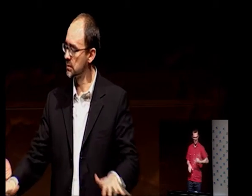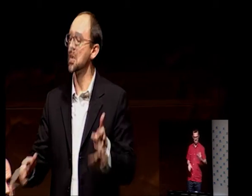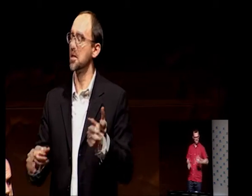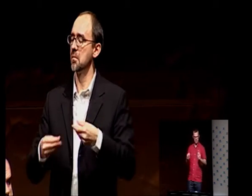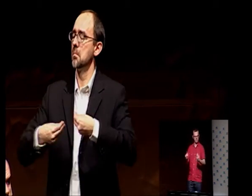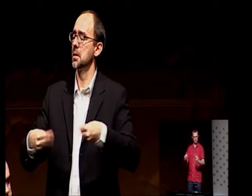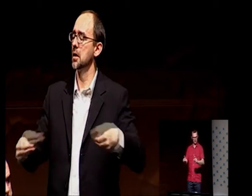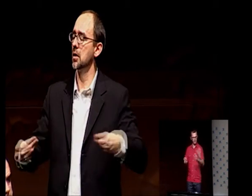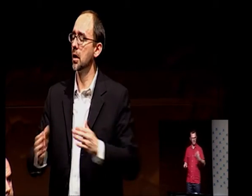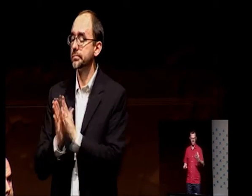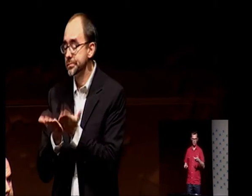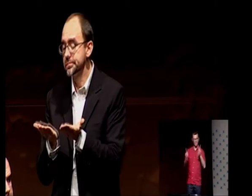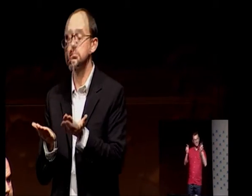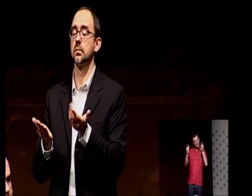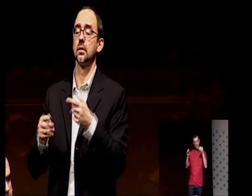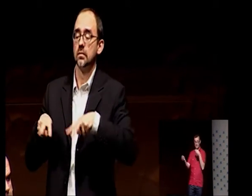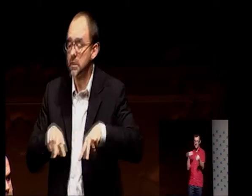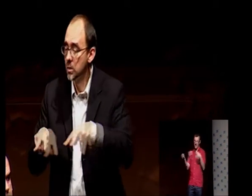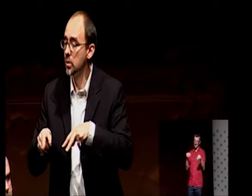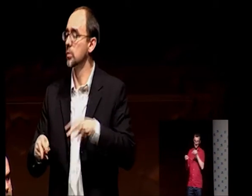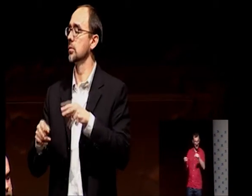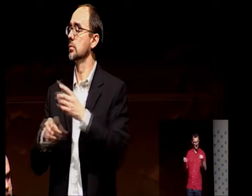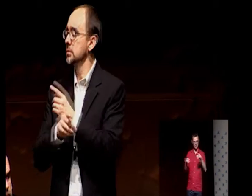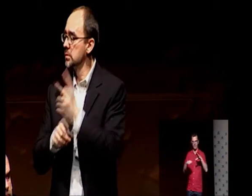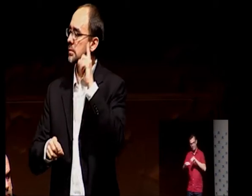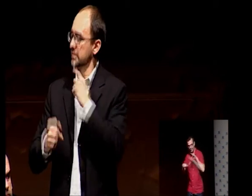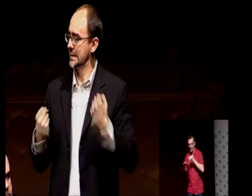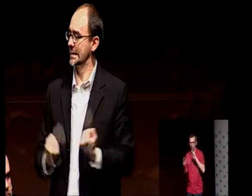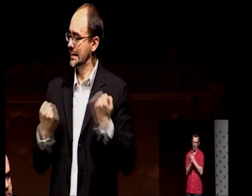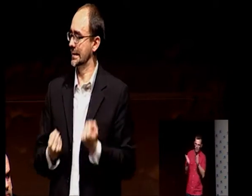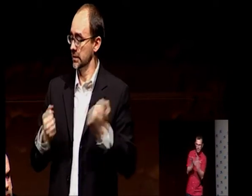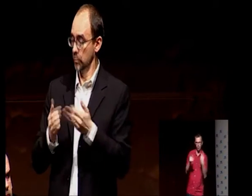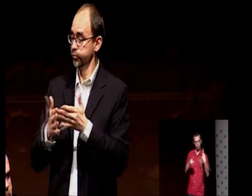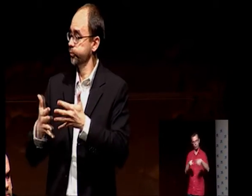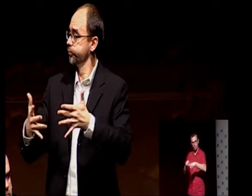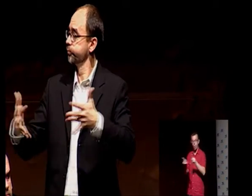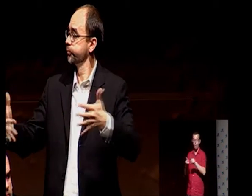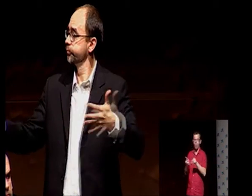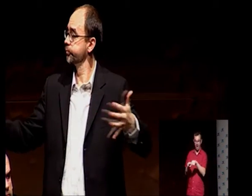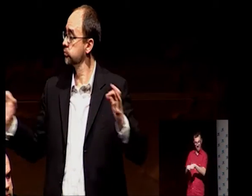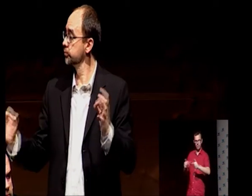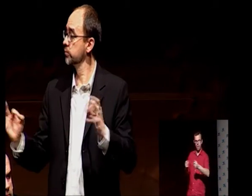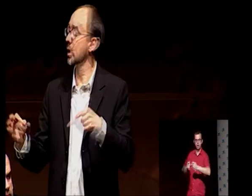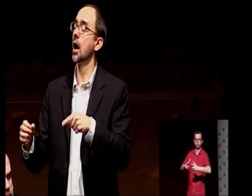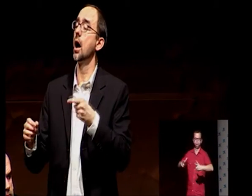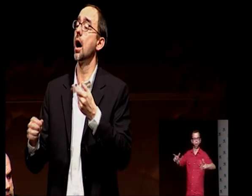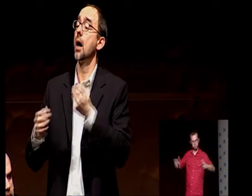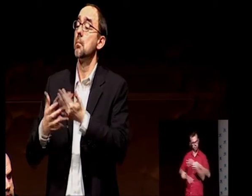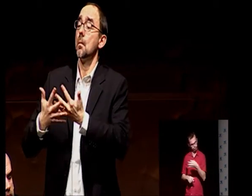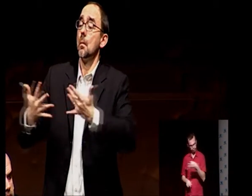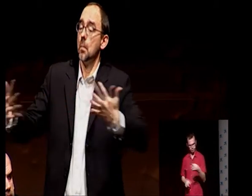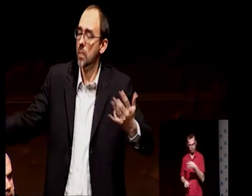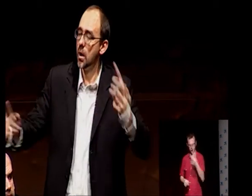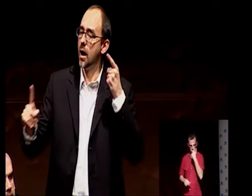comunidad sorda es Es importantísimo que esto se traslade a las escuelas donde están los niños sordos Y esto